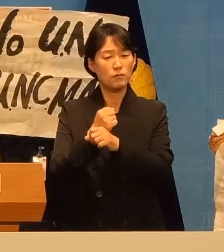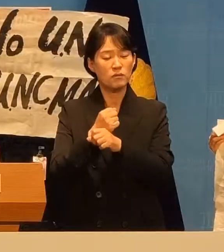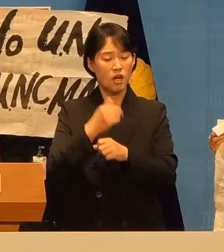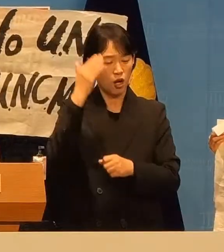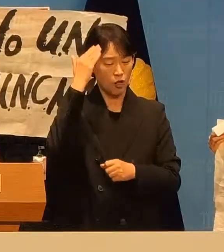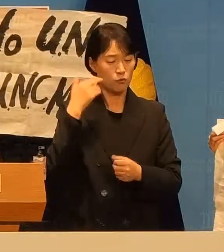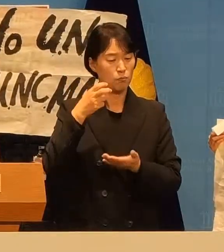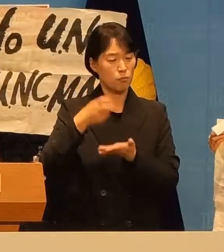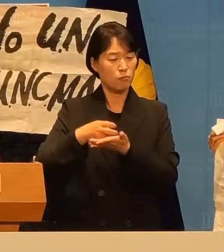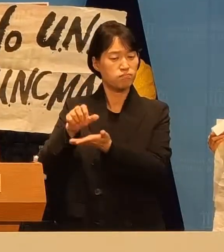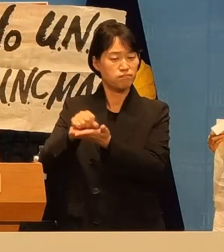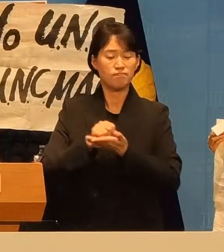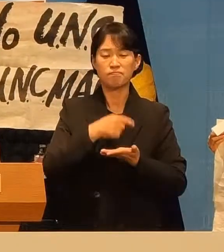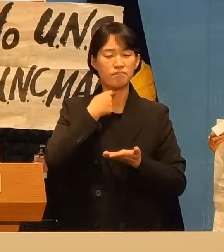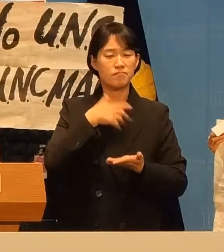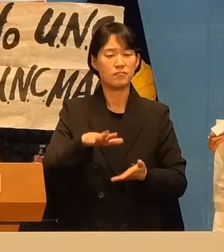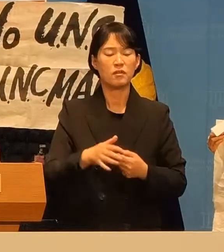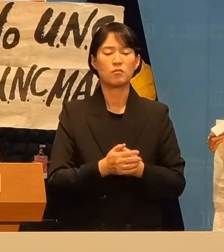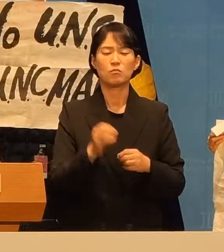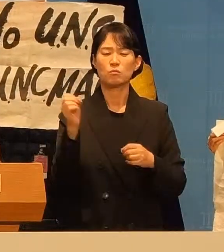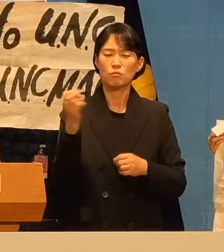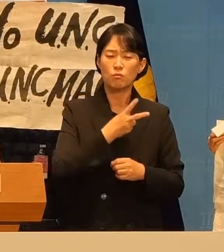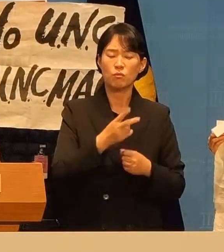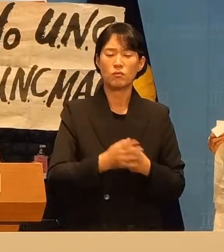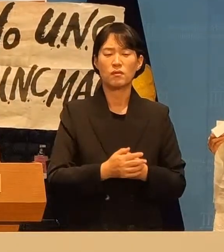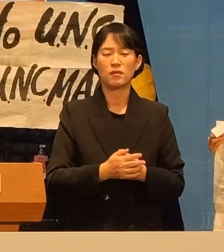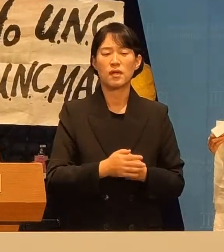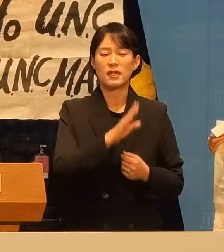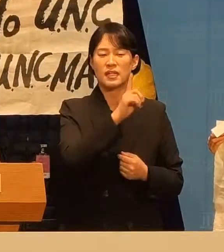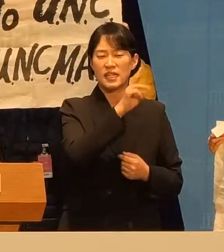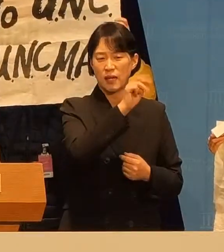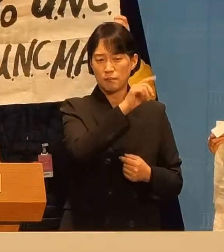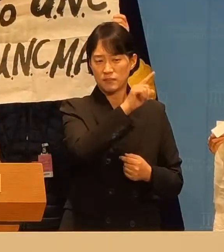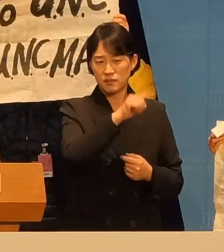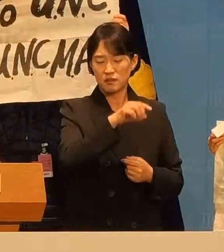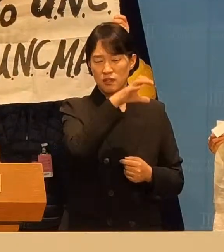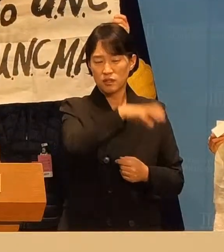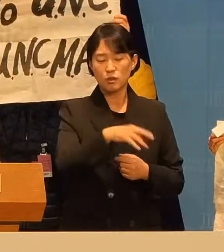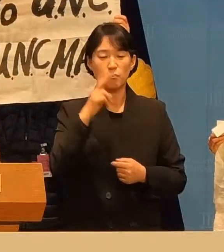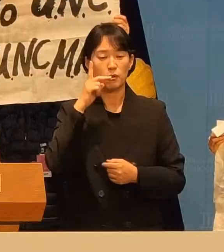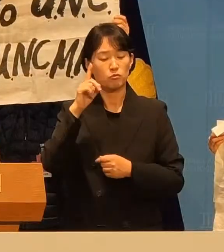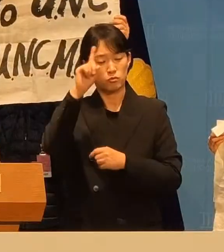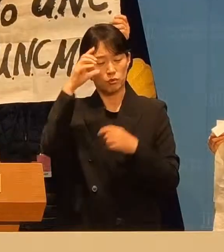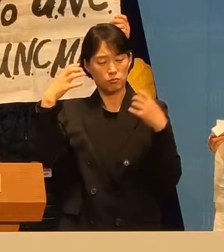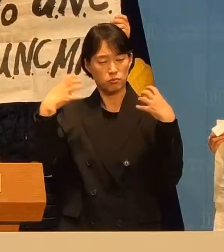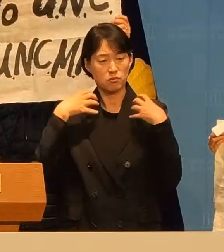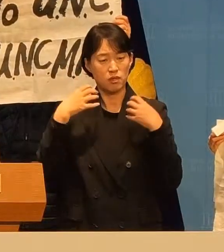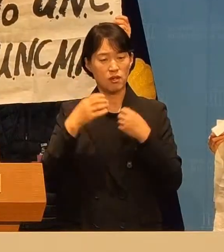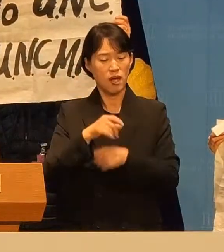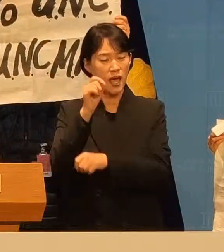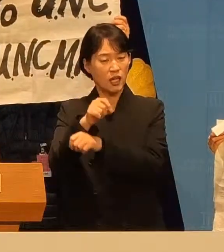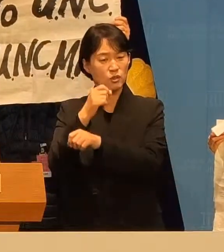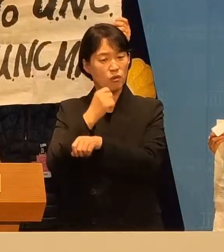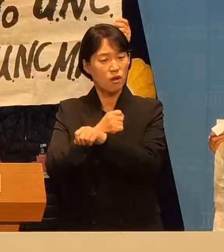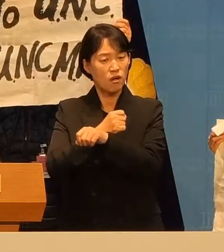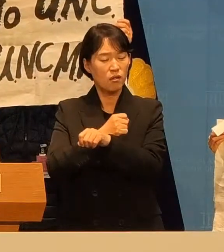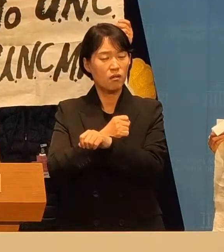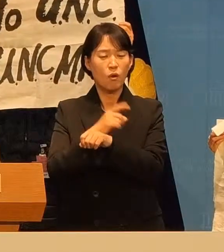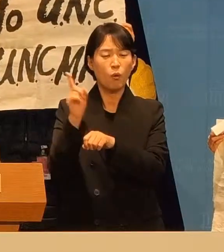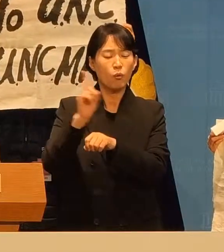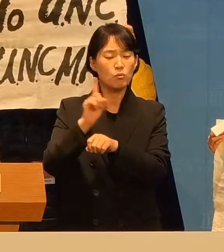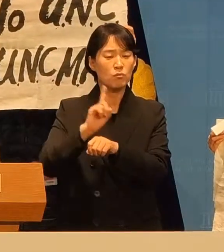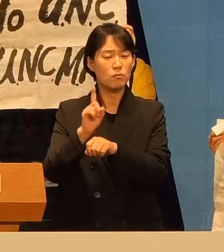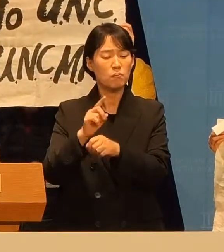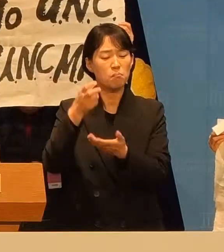수용한 적이 없고 더구나 비무장지대에서 미국 정부가 행정을 펼치도록 한